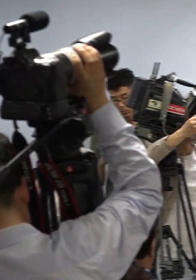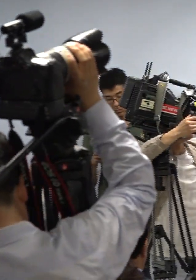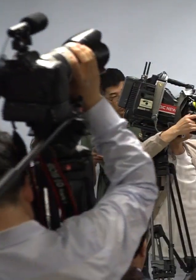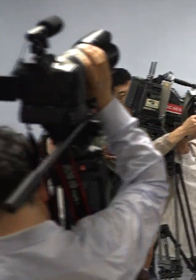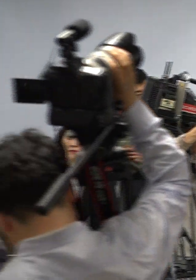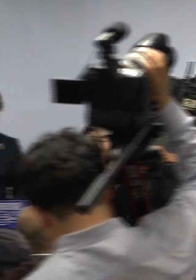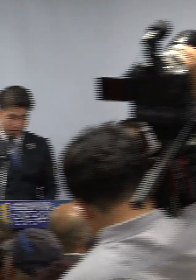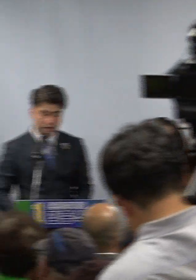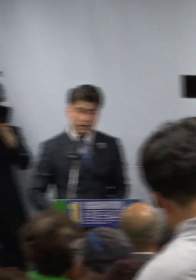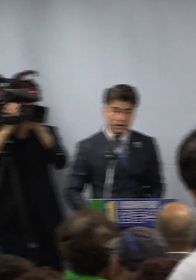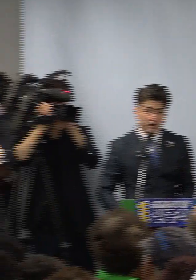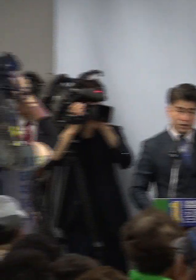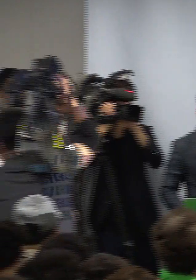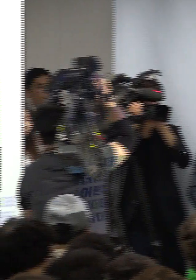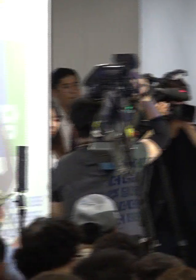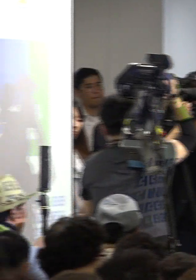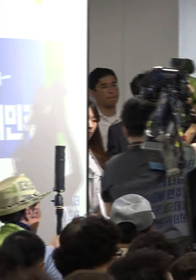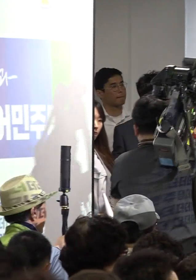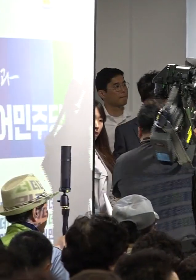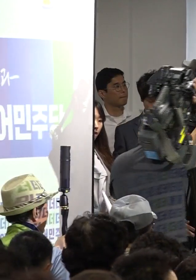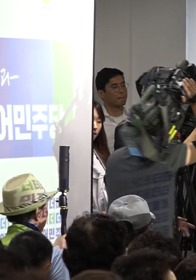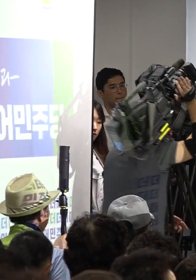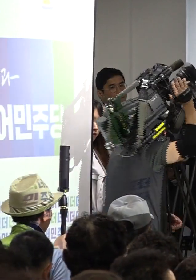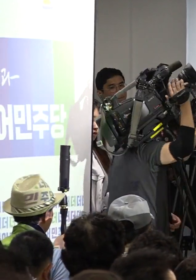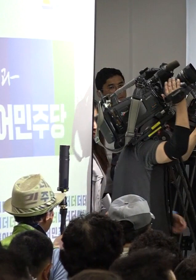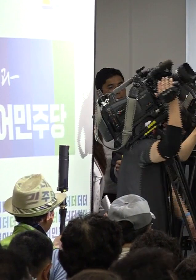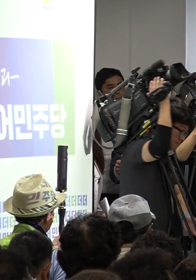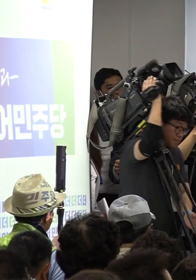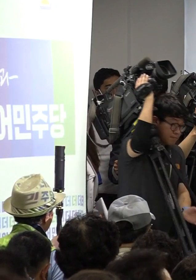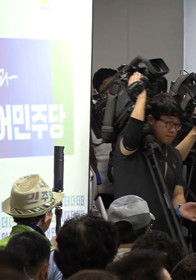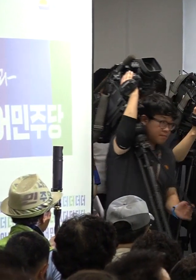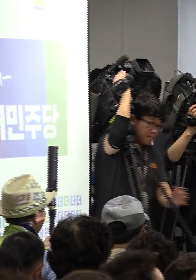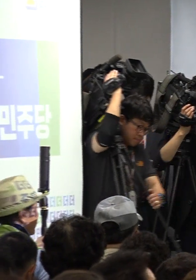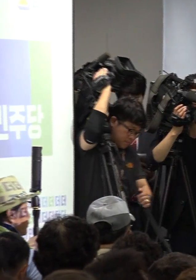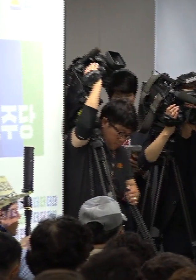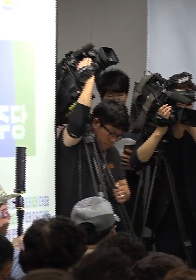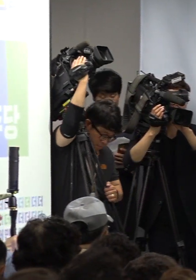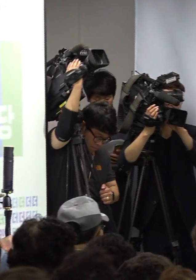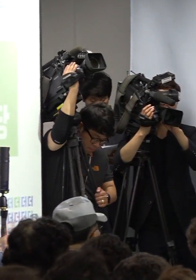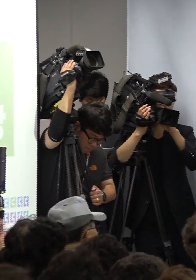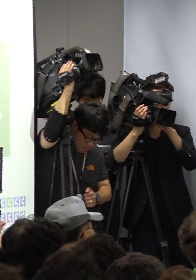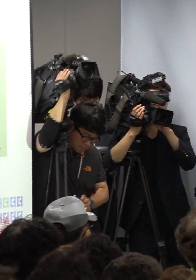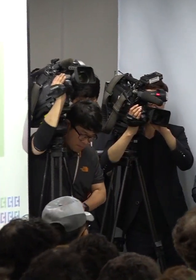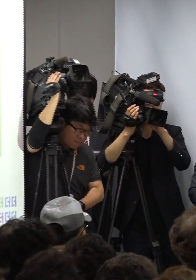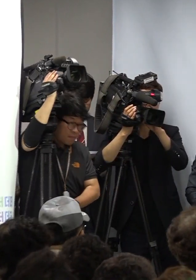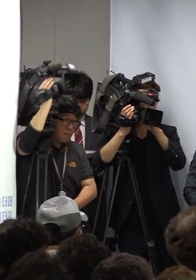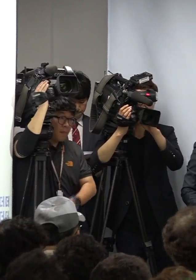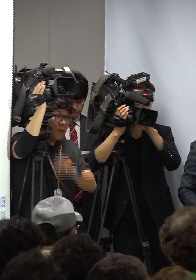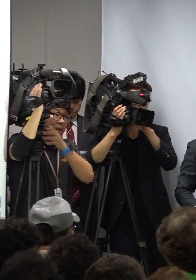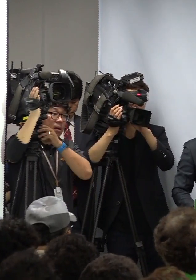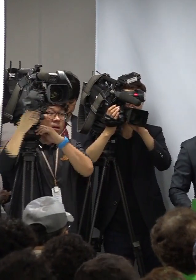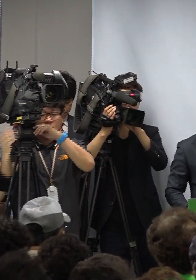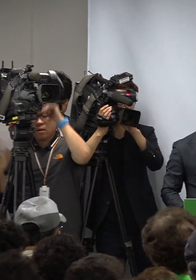것으로 확신합니다. 여러분들의 생각도 저와 같으십니까?